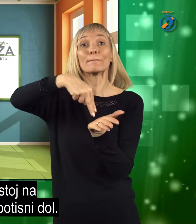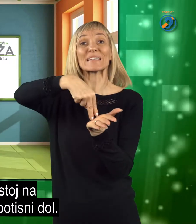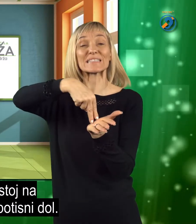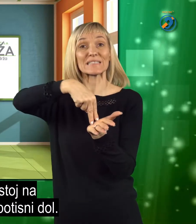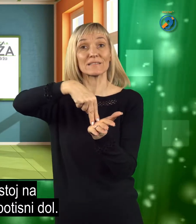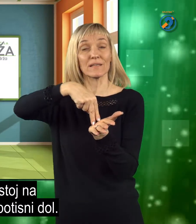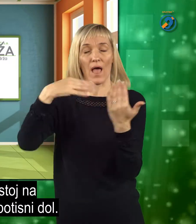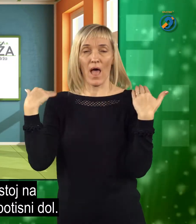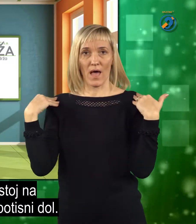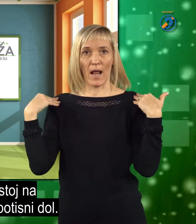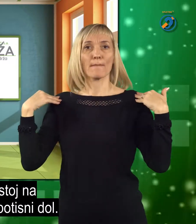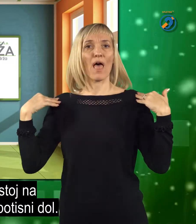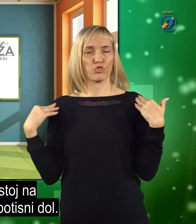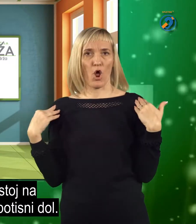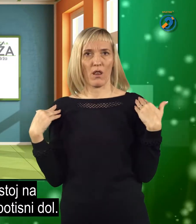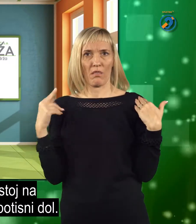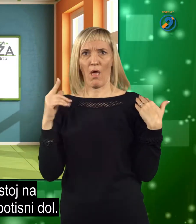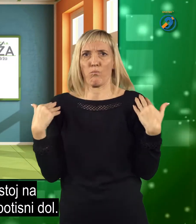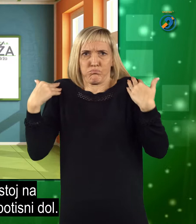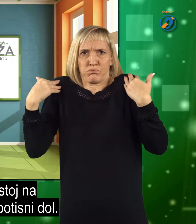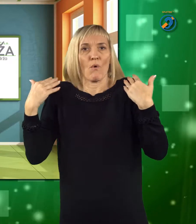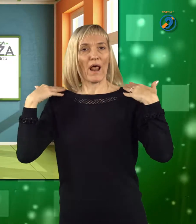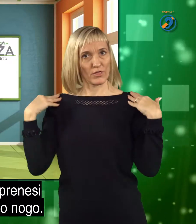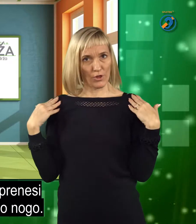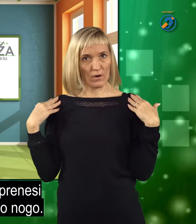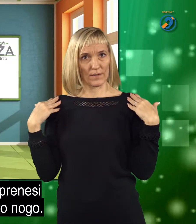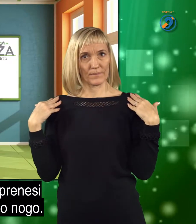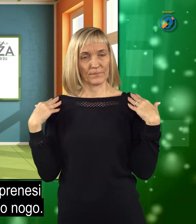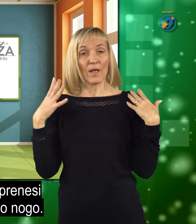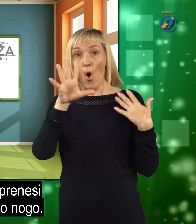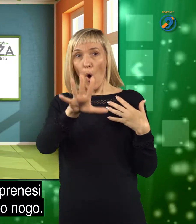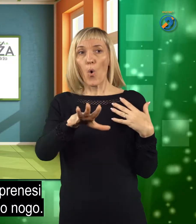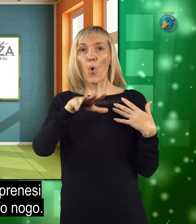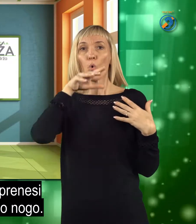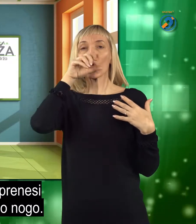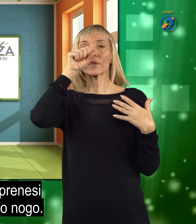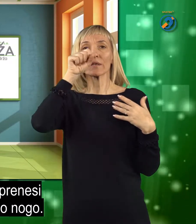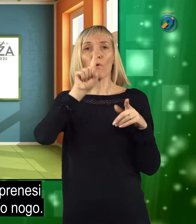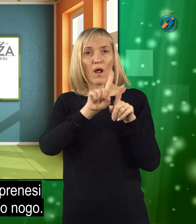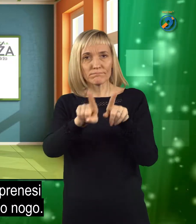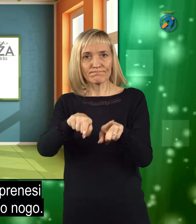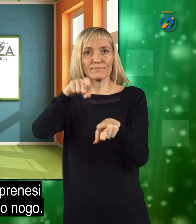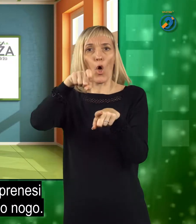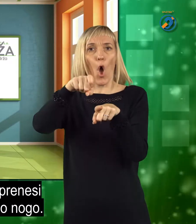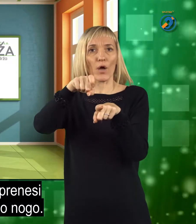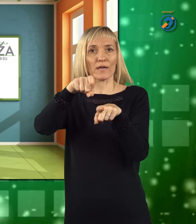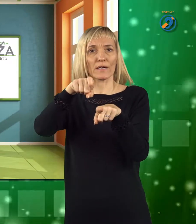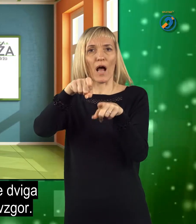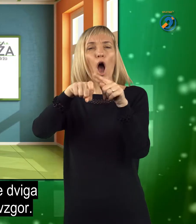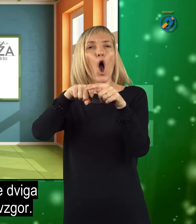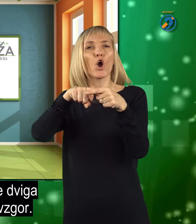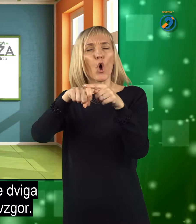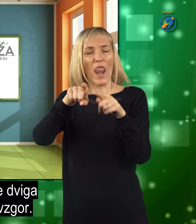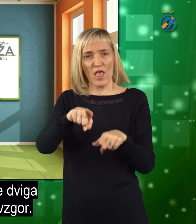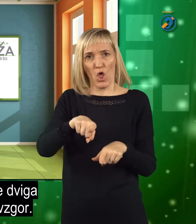prstih. Rame potisni navzdol. Z vdihom prenesi težo na eno nogo.